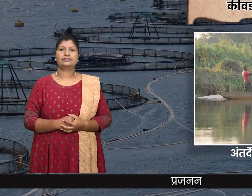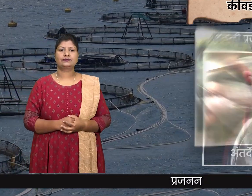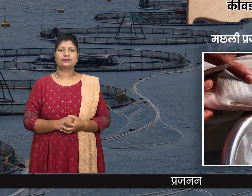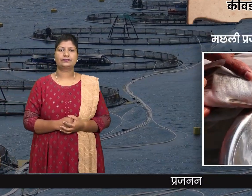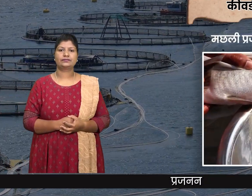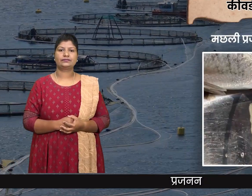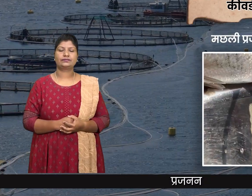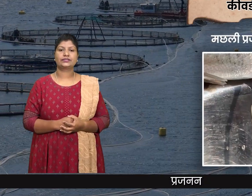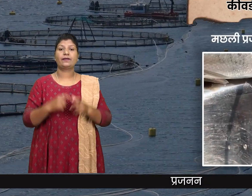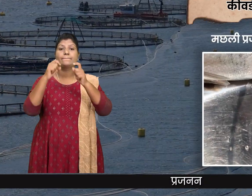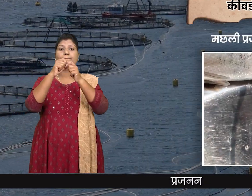प्रजनन।